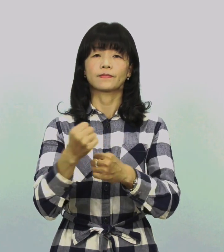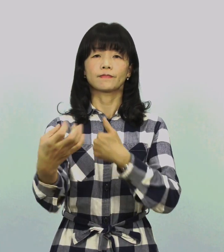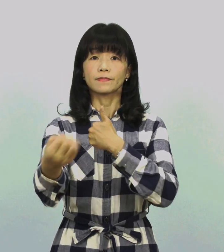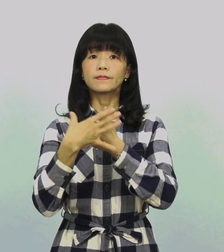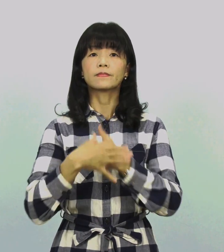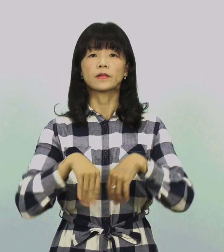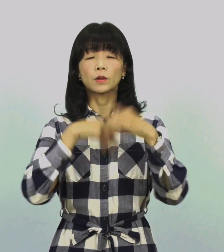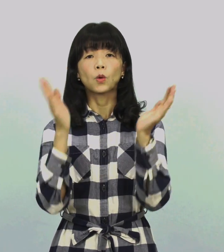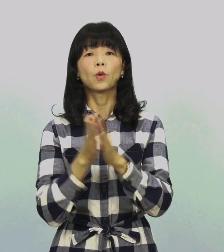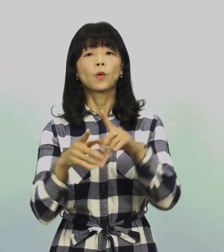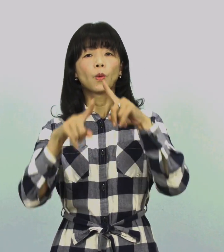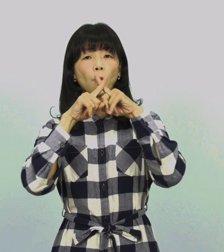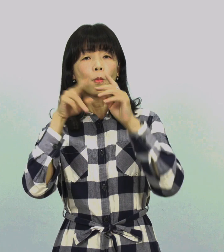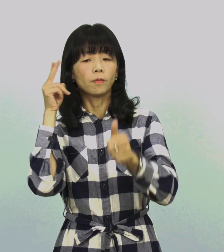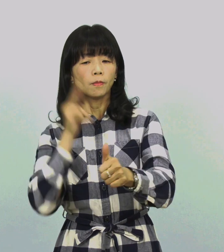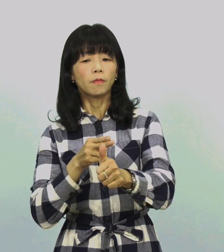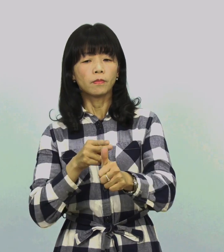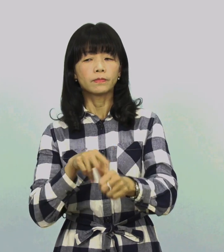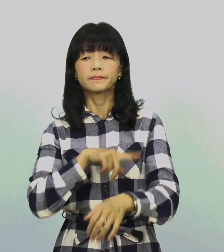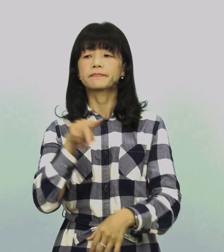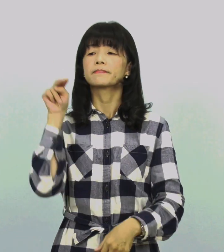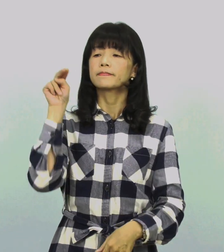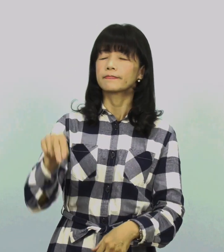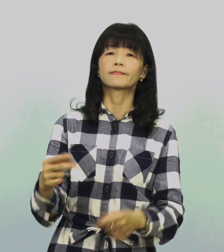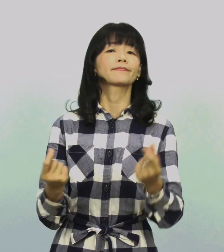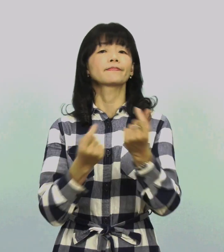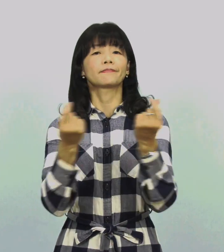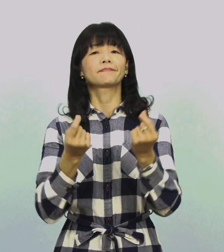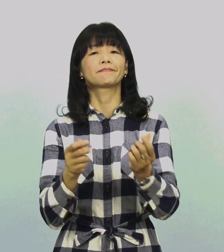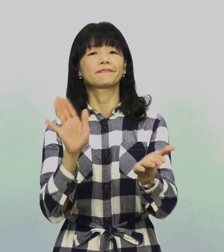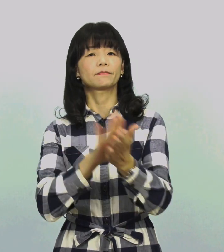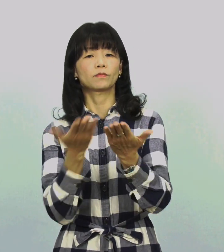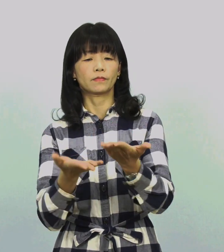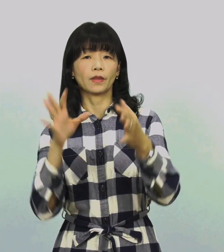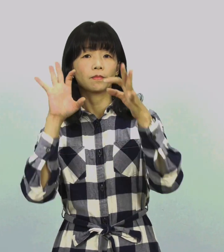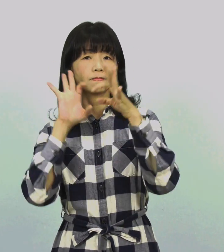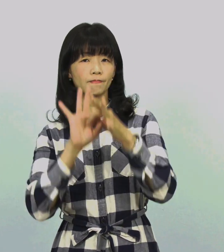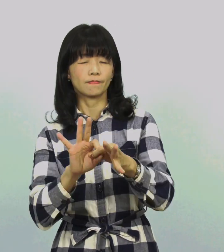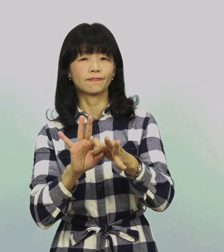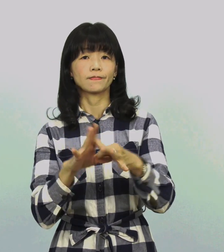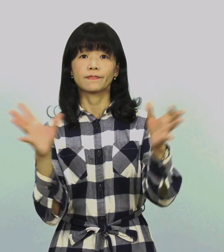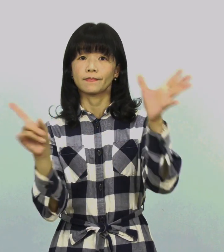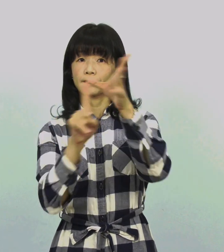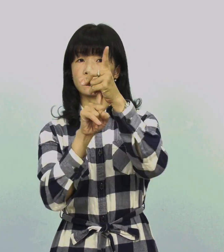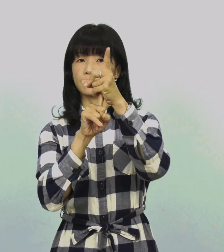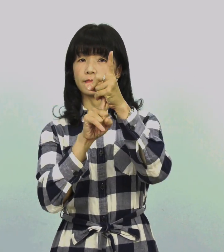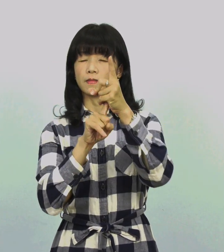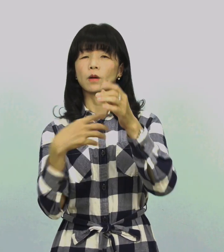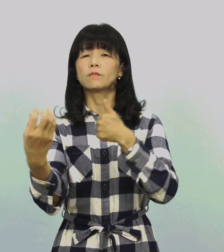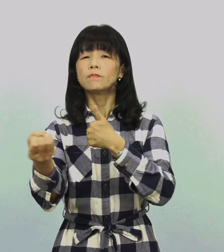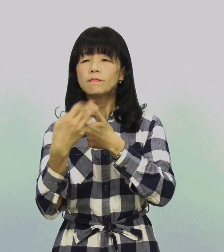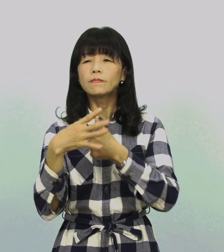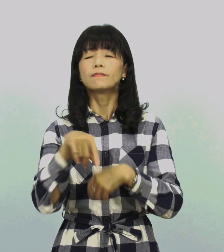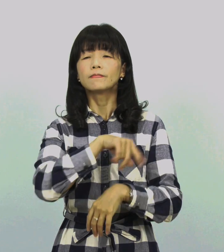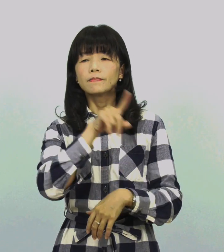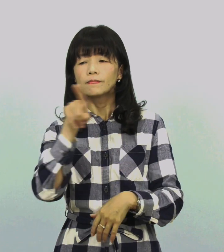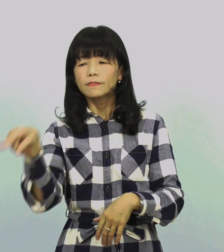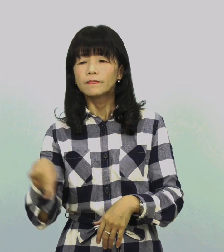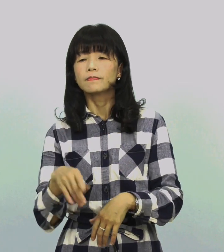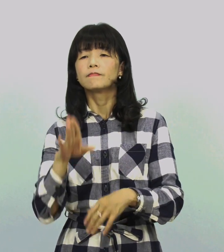的末世，你们看如封住的书卷。上帝向我们揭露了原因，不